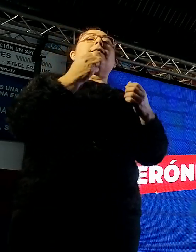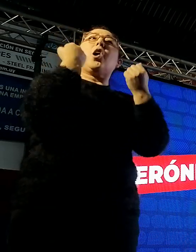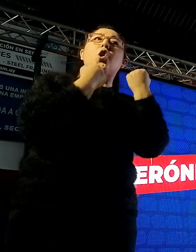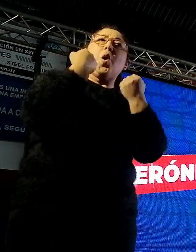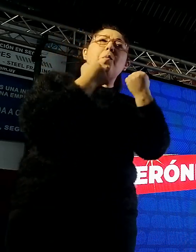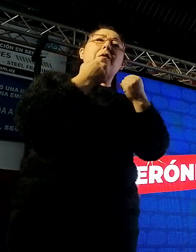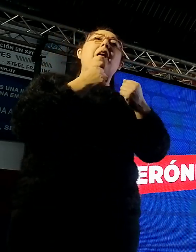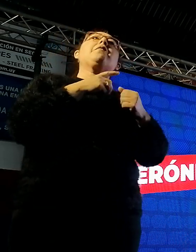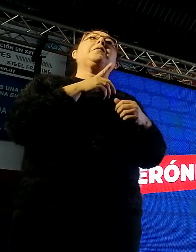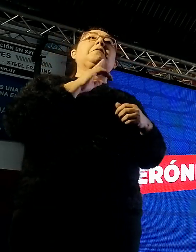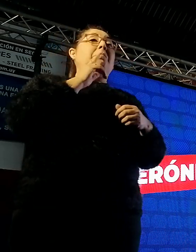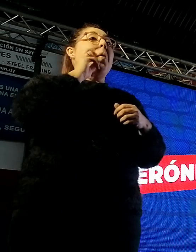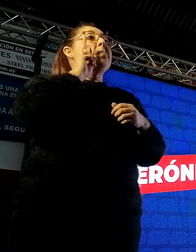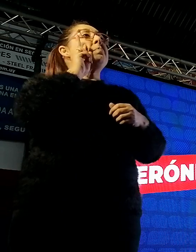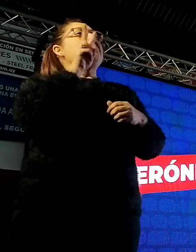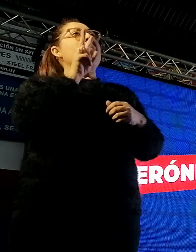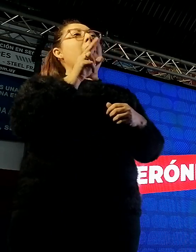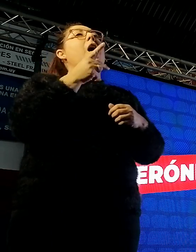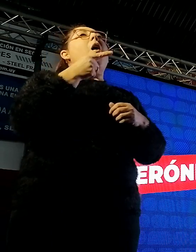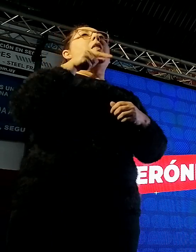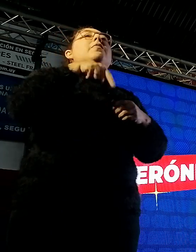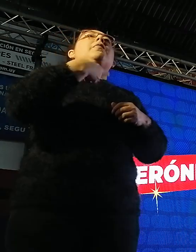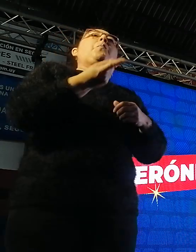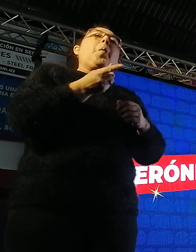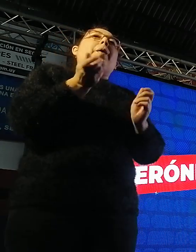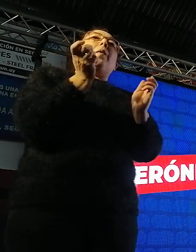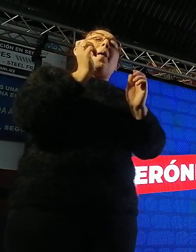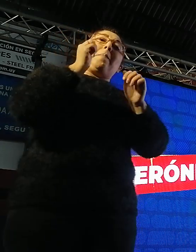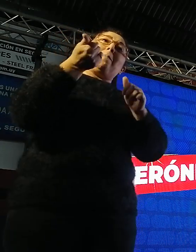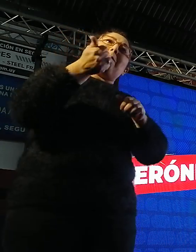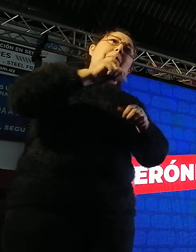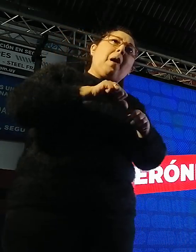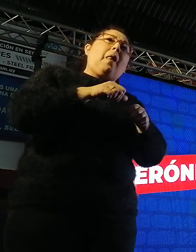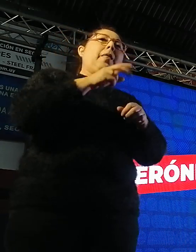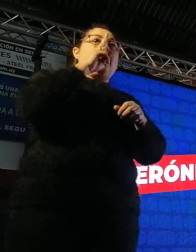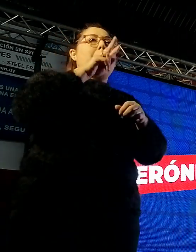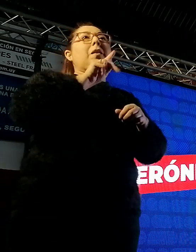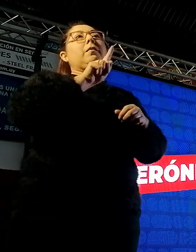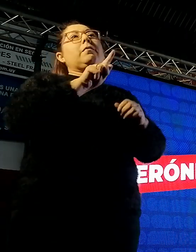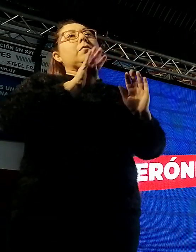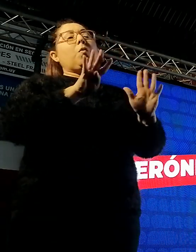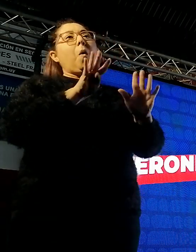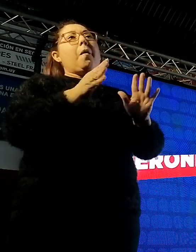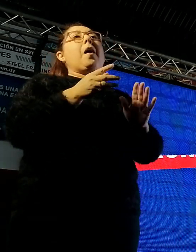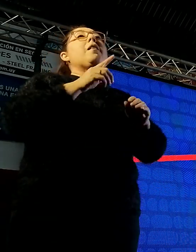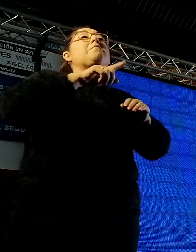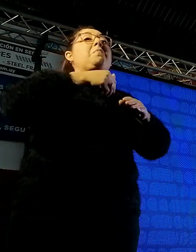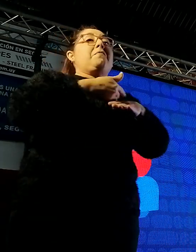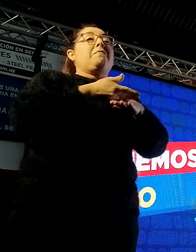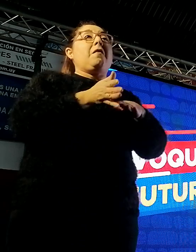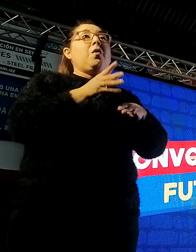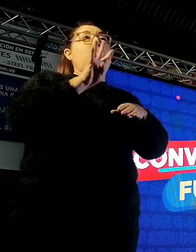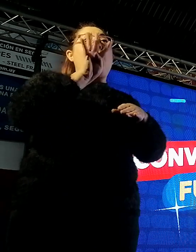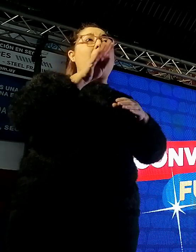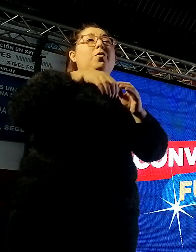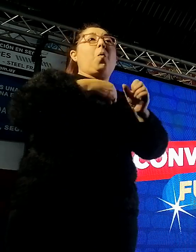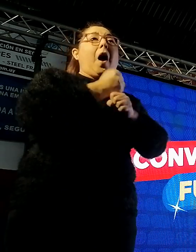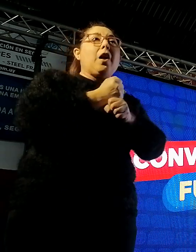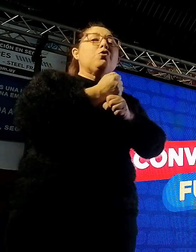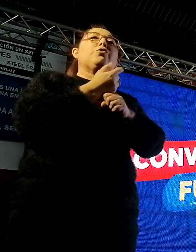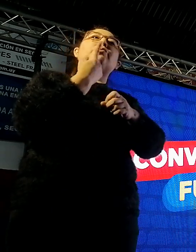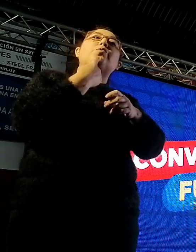procesado una autocrítica luego de perder las elecciones en 2019 y luego de estos cuatro años de oposición el